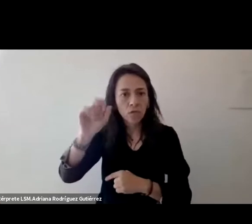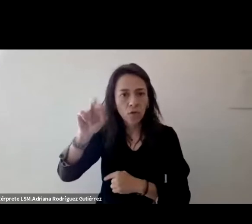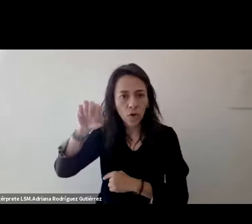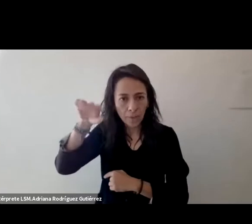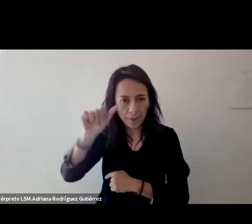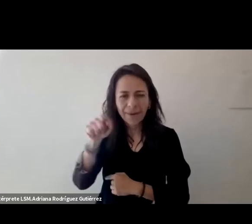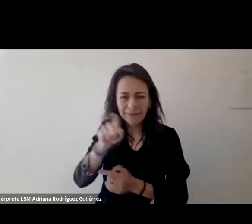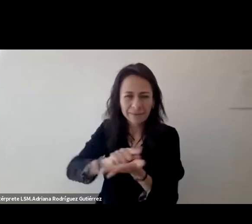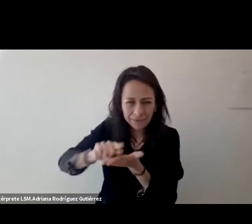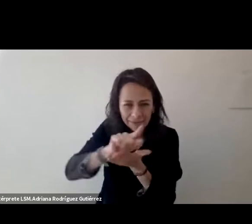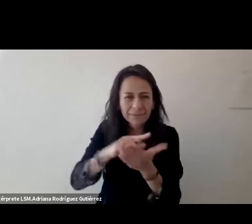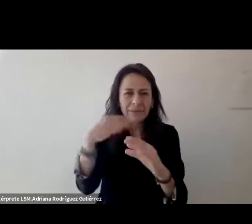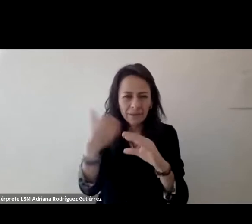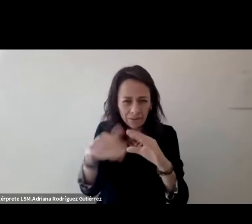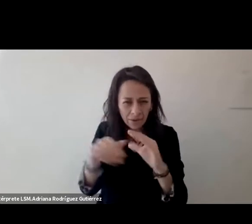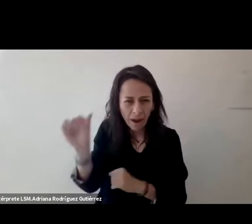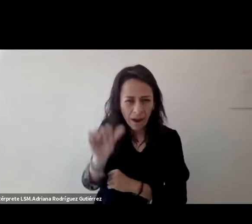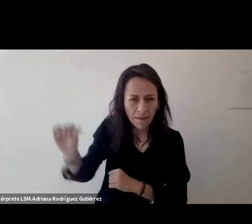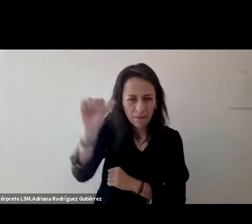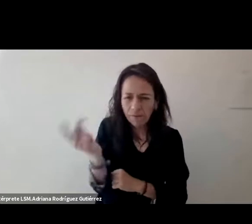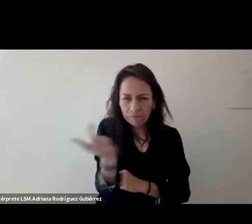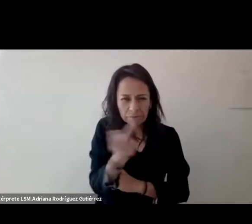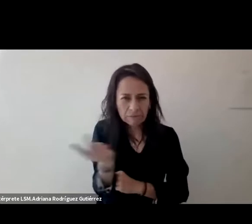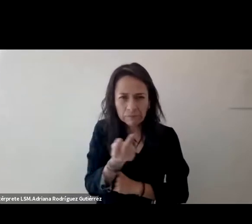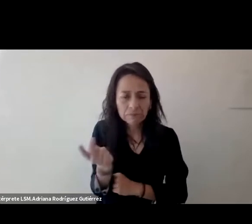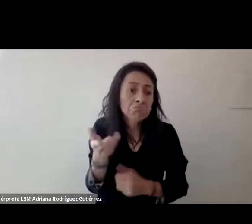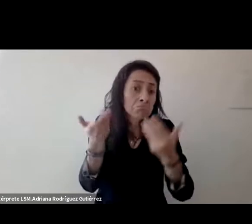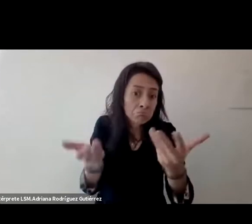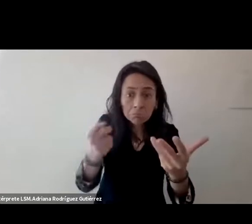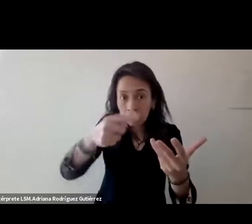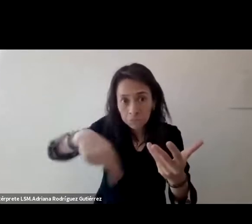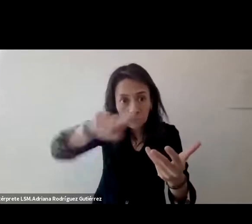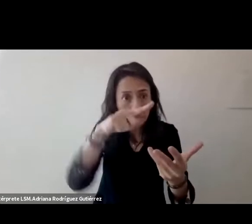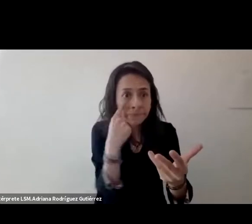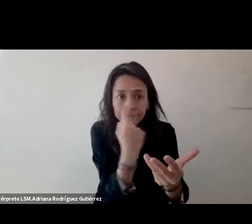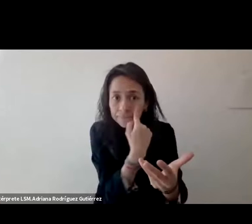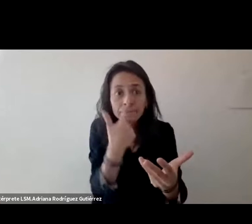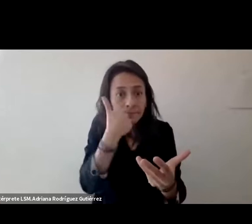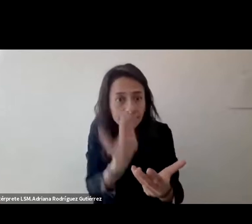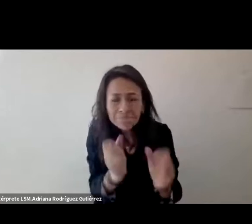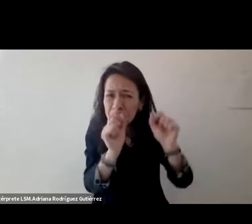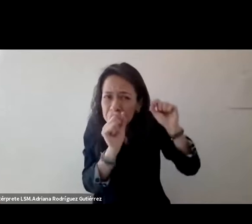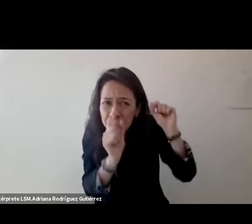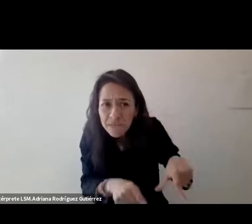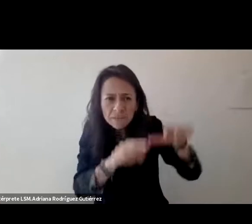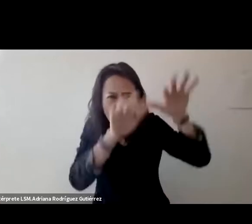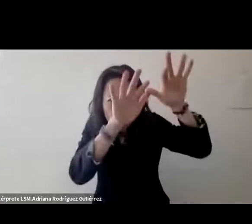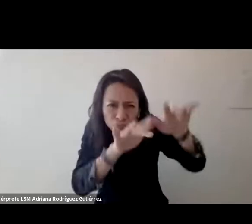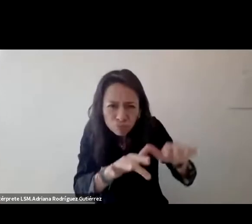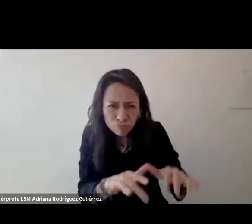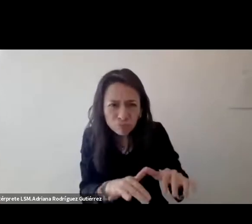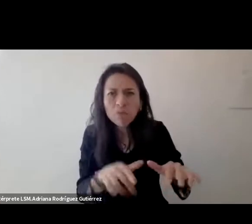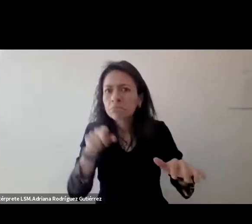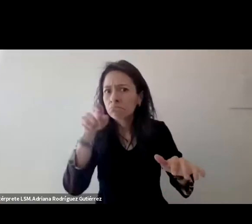de Twitter, quizá quienes quieran expresamente también suscribir el mismo documento con